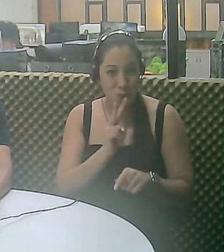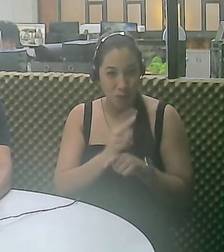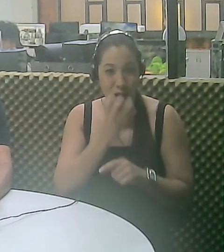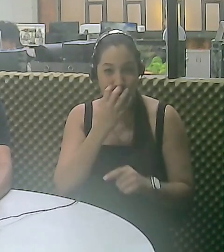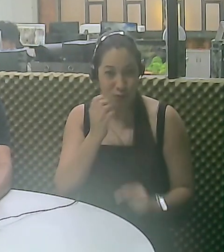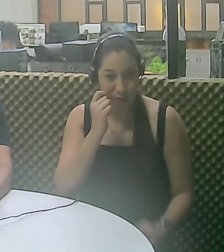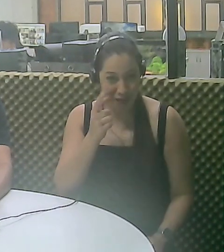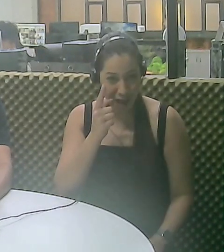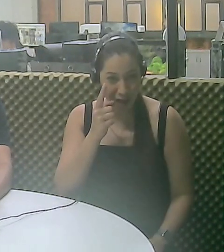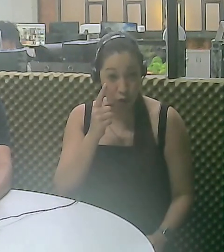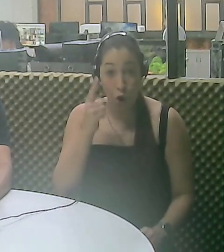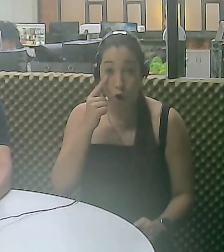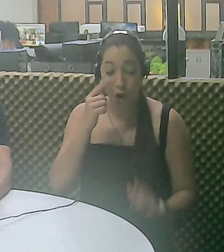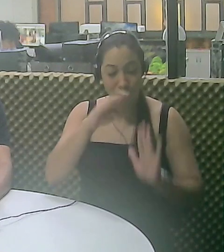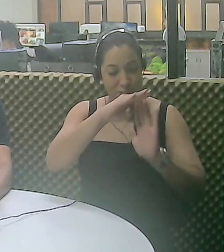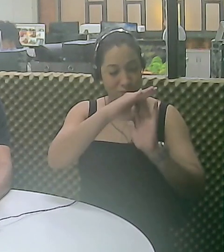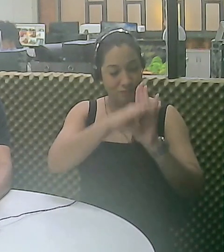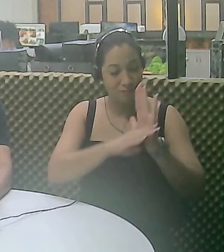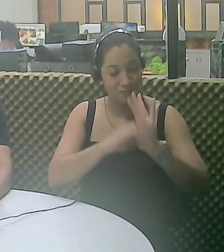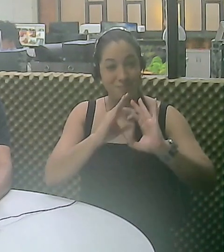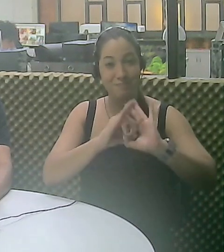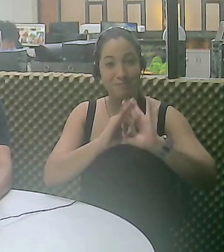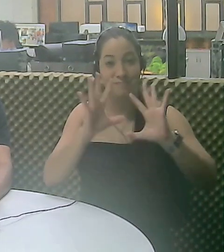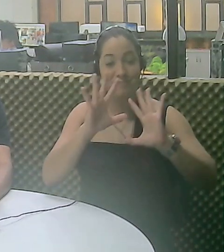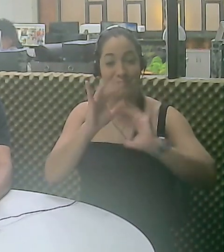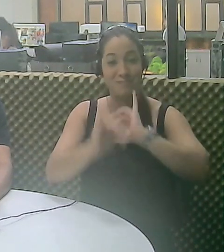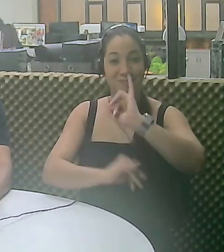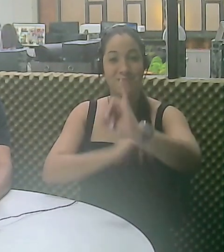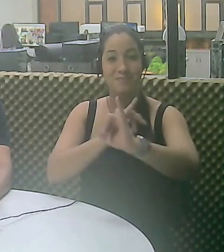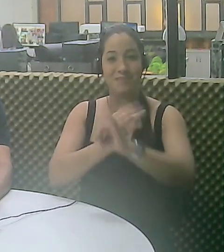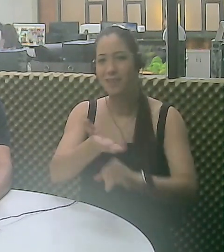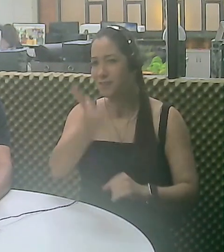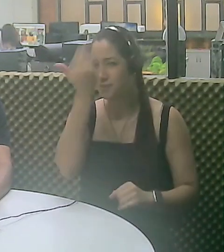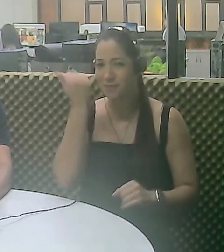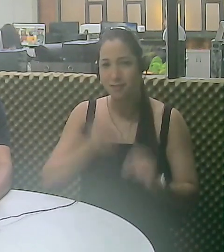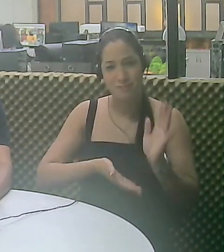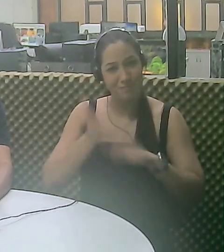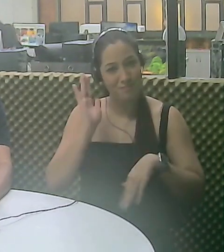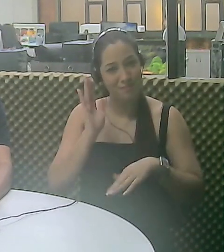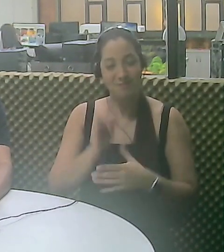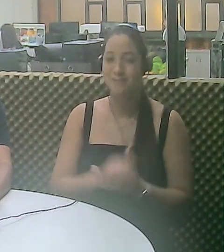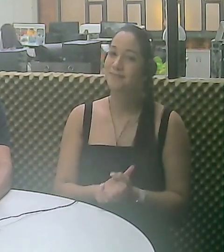pets, toda a programação está disponível em nosso site. Bora participar?